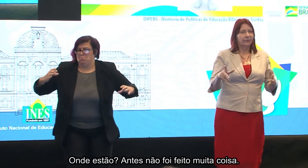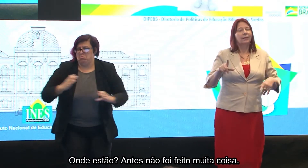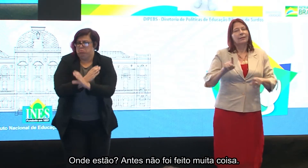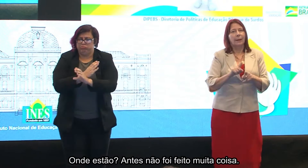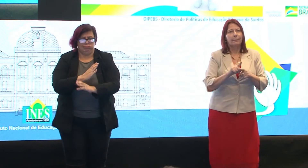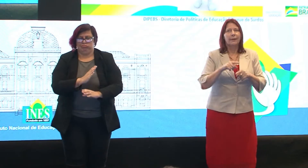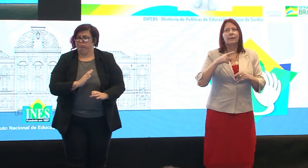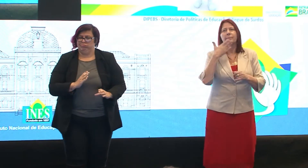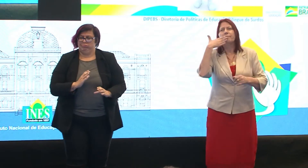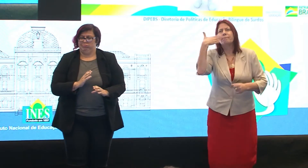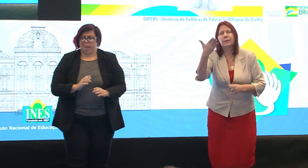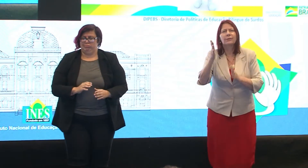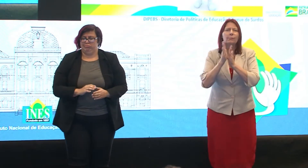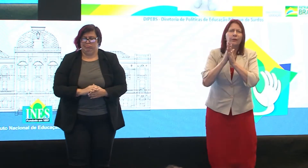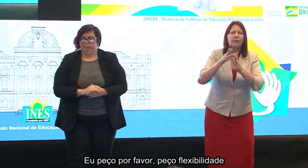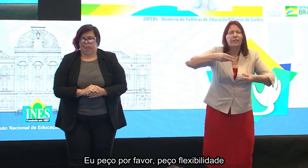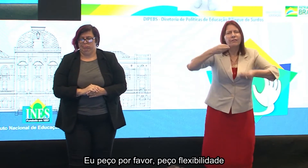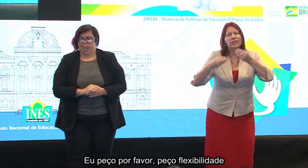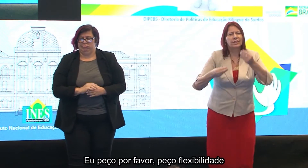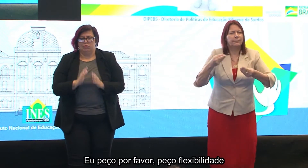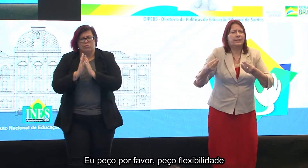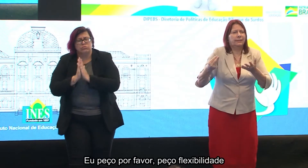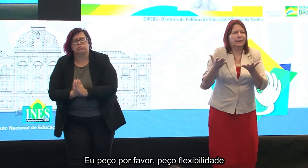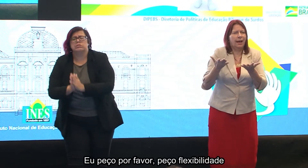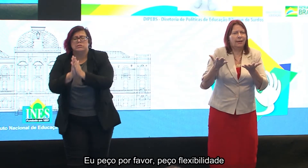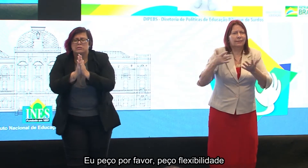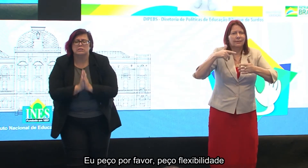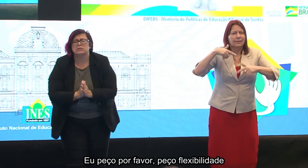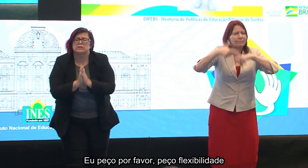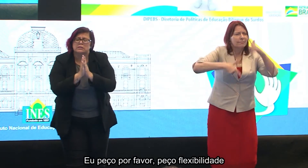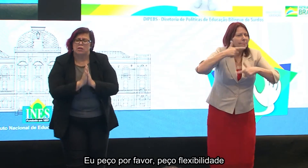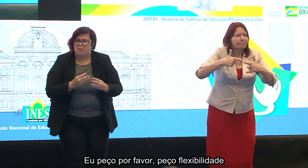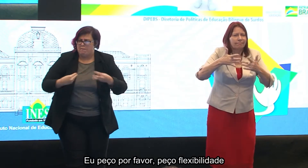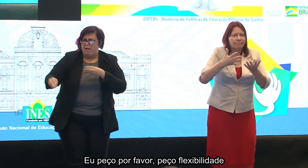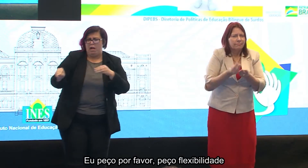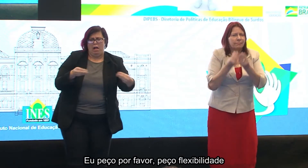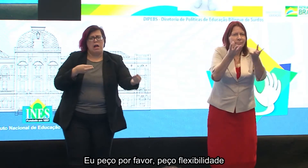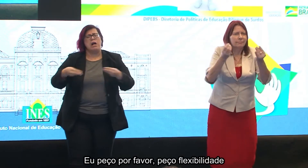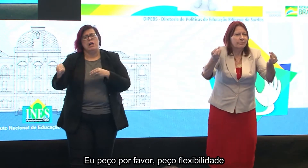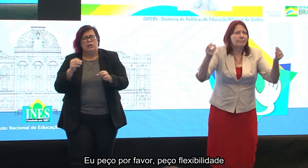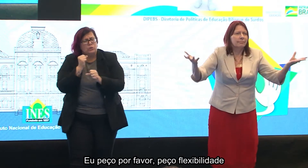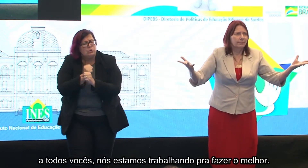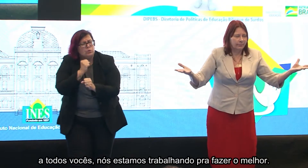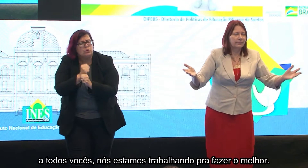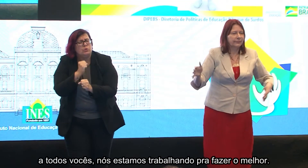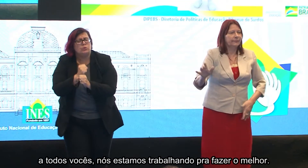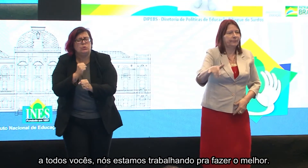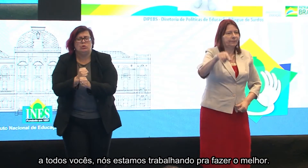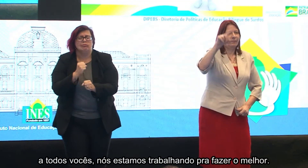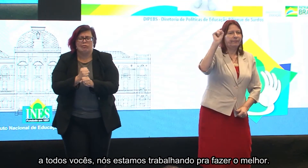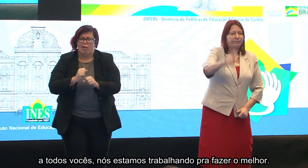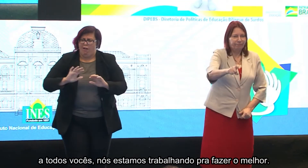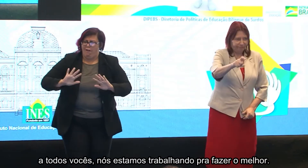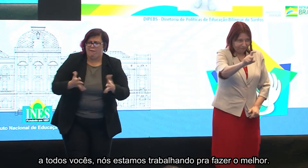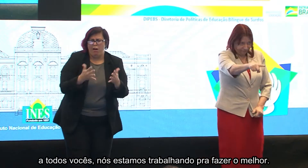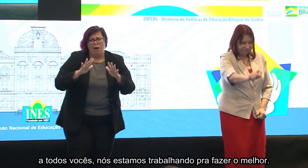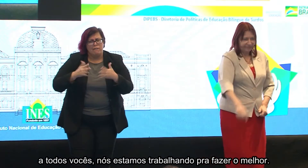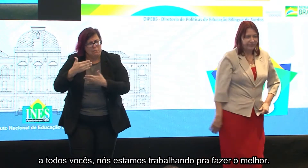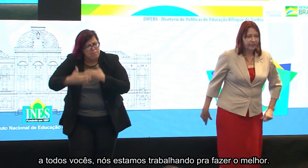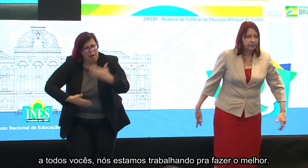coisa. E eu peço, por favor, peço flexibilidade a todos vocês. Nós estamos trabalhando para fazer